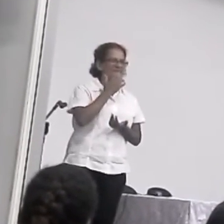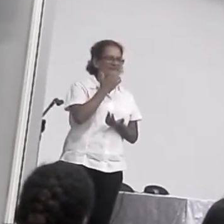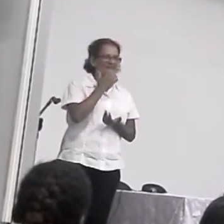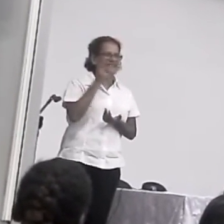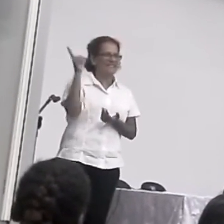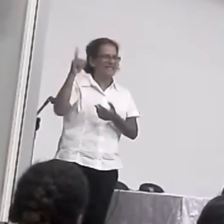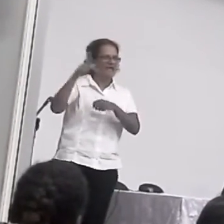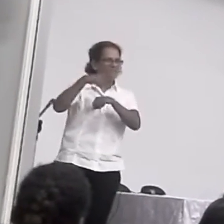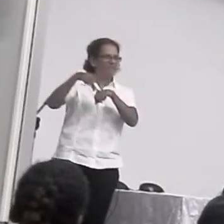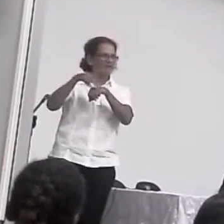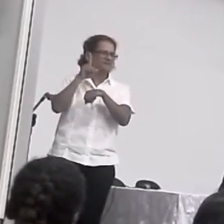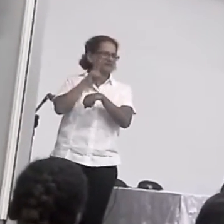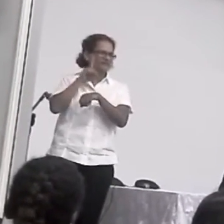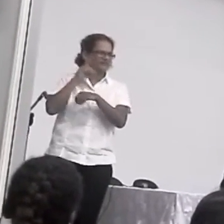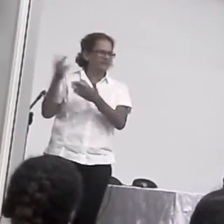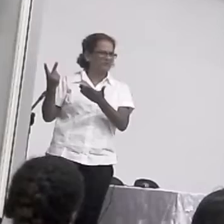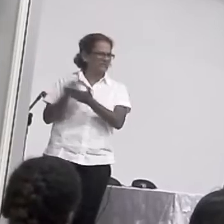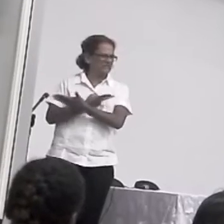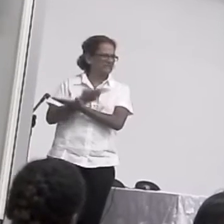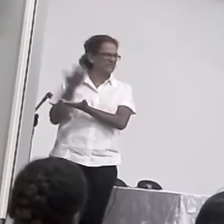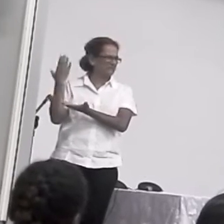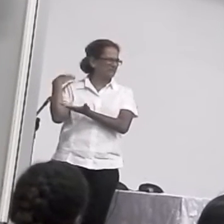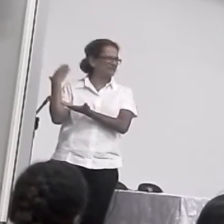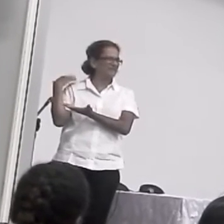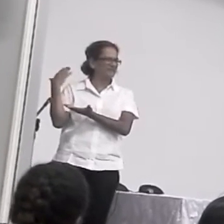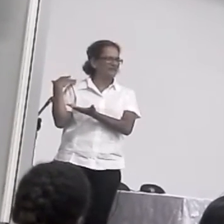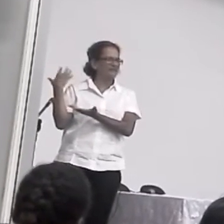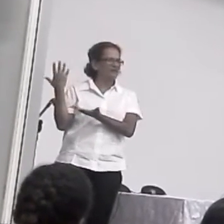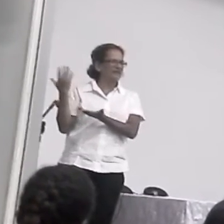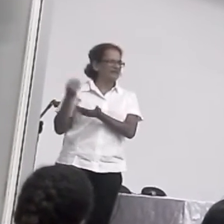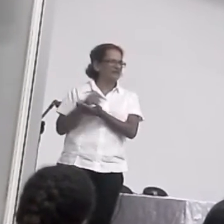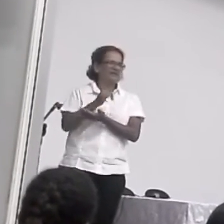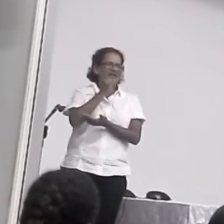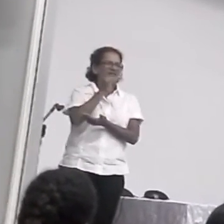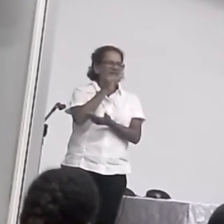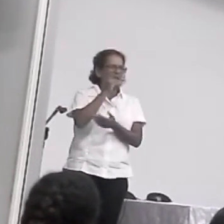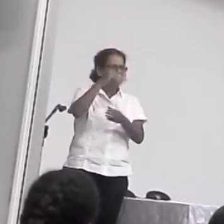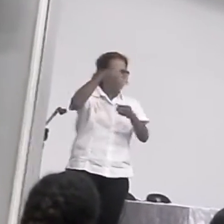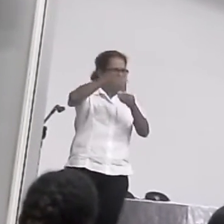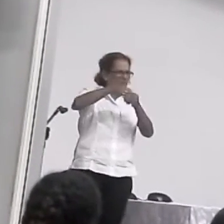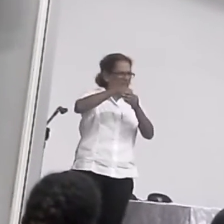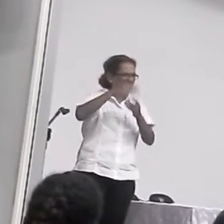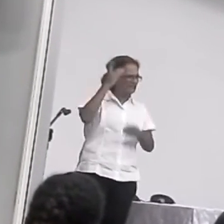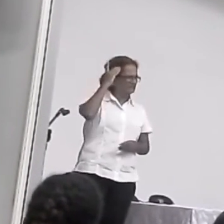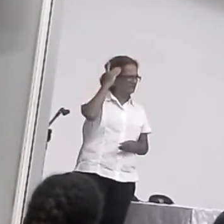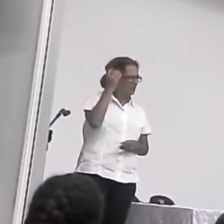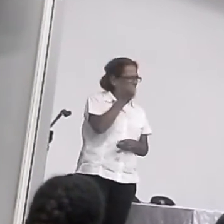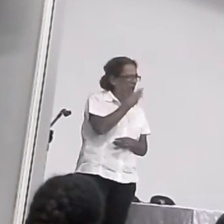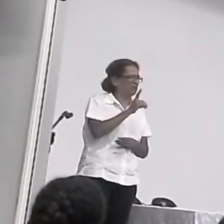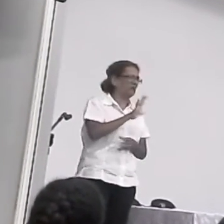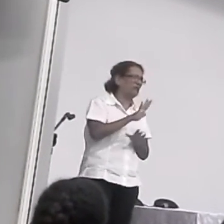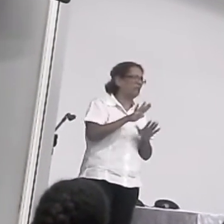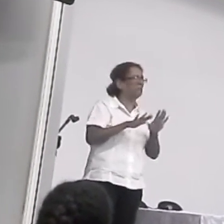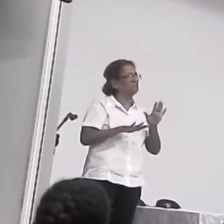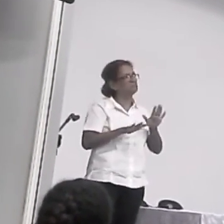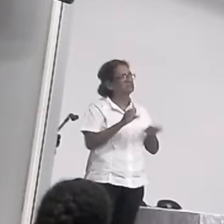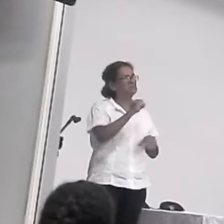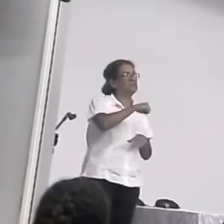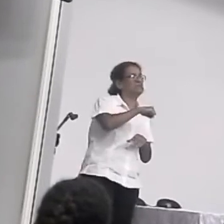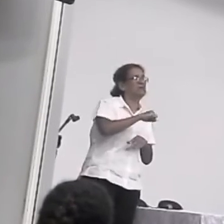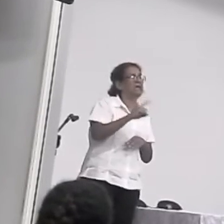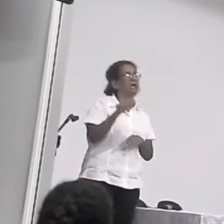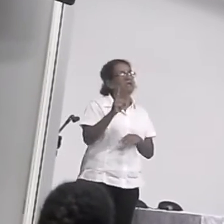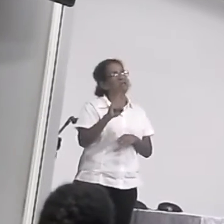passou. Teria sido melhor não voltar a Dilma. Talvez sim, mas já são